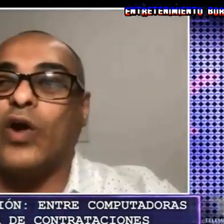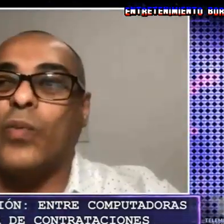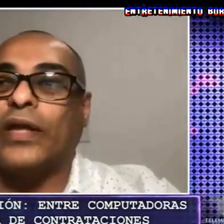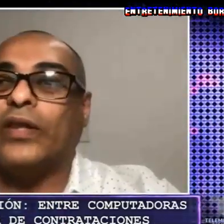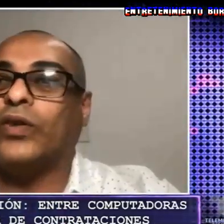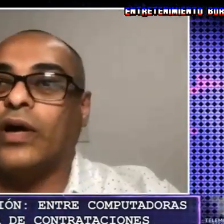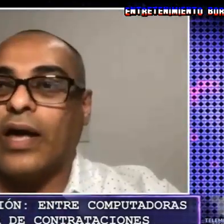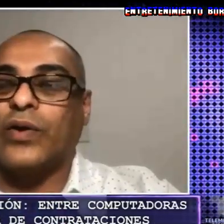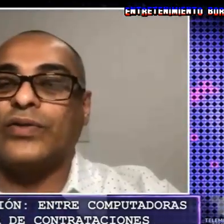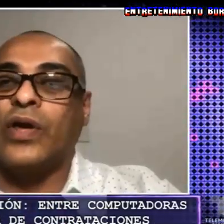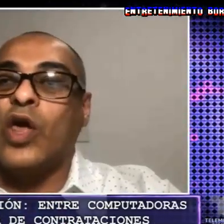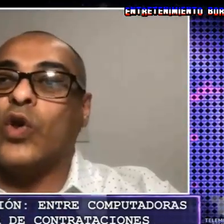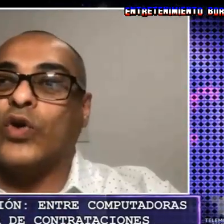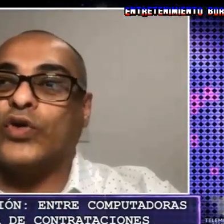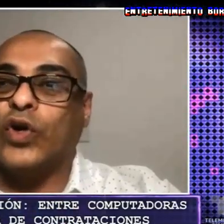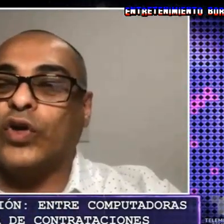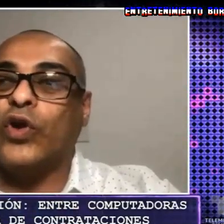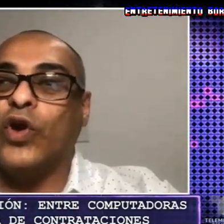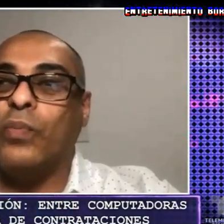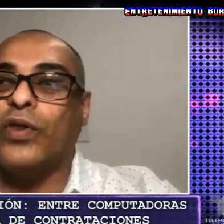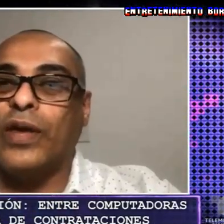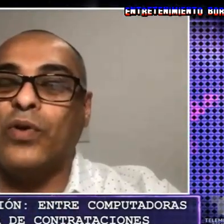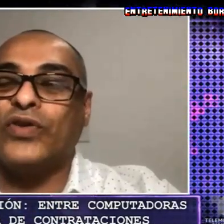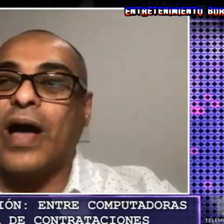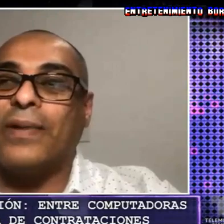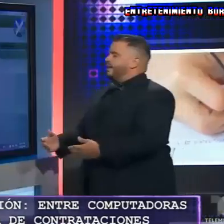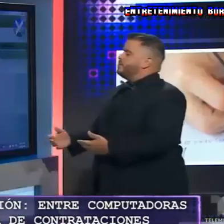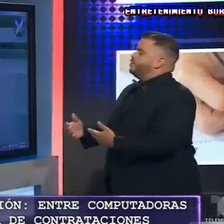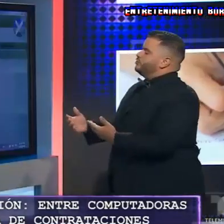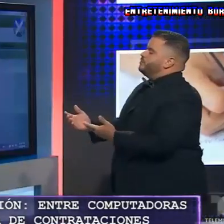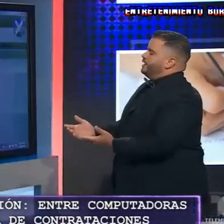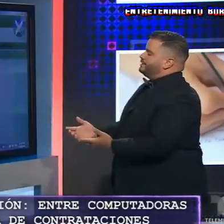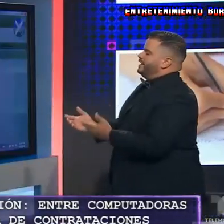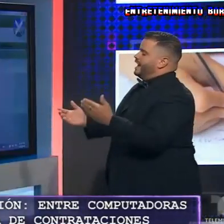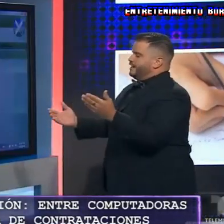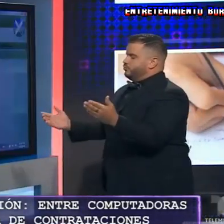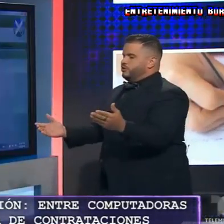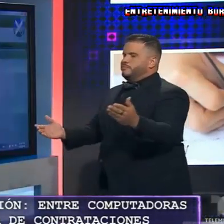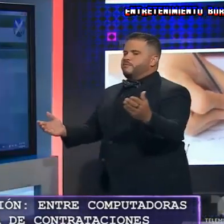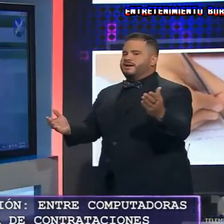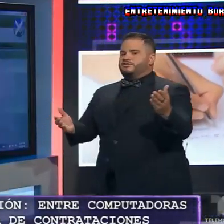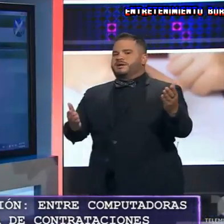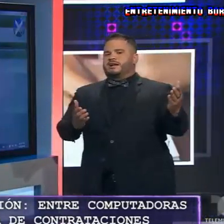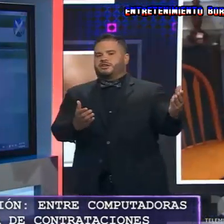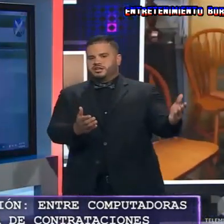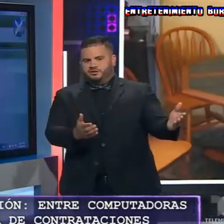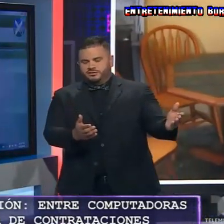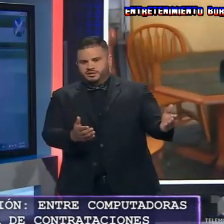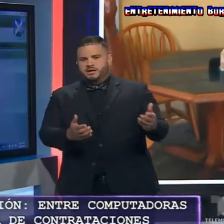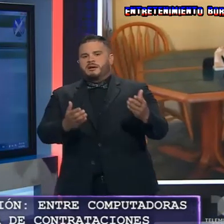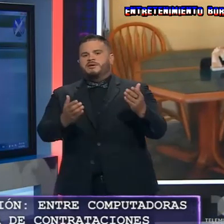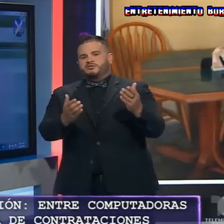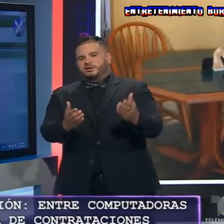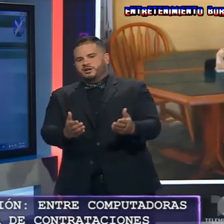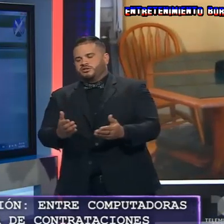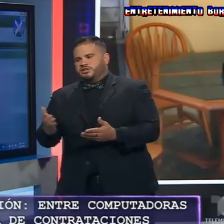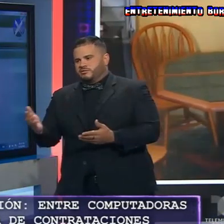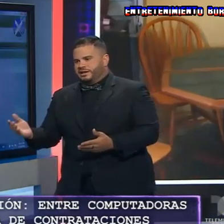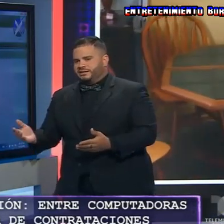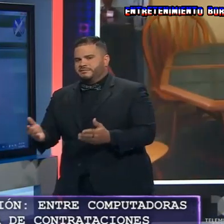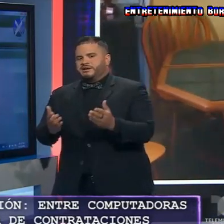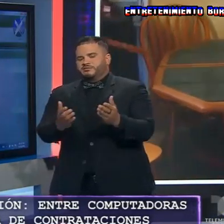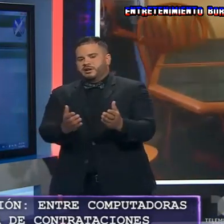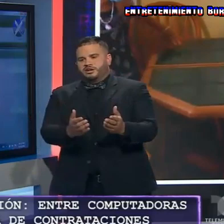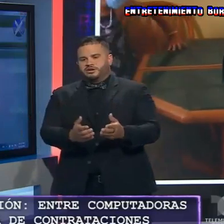los argumentos claros. Nosotros no podemos hablar de eso. Secretario, pero no se moleste, vamos a resolverle a los niños. No